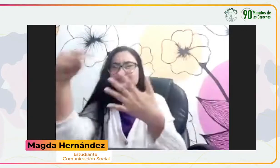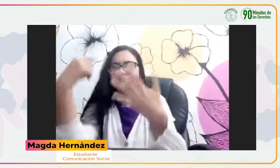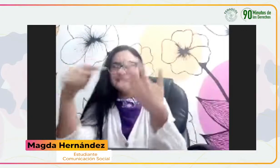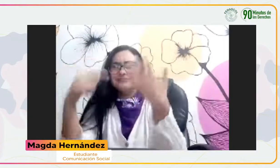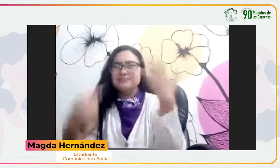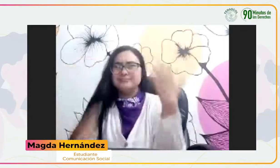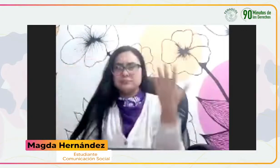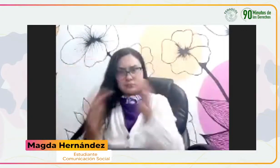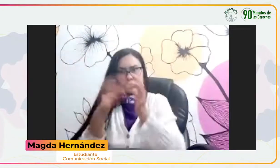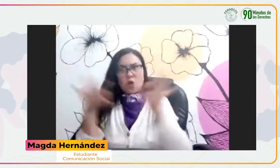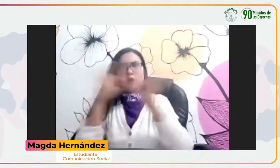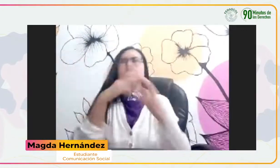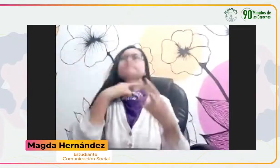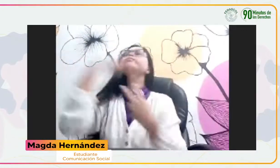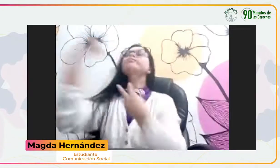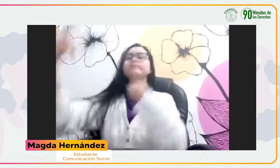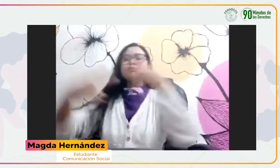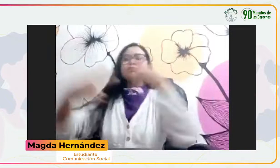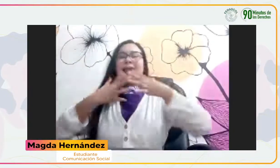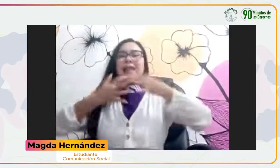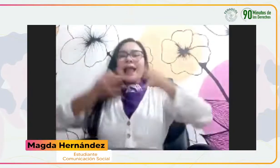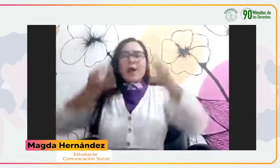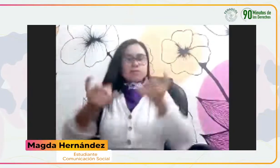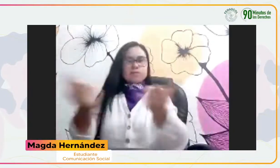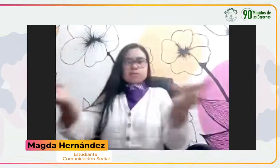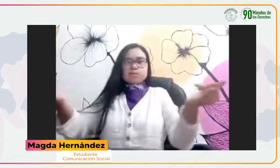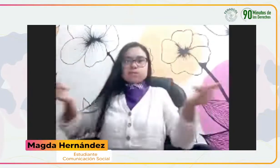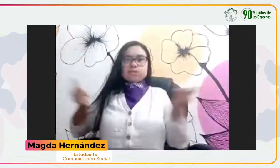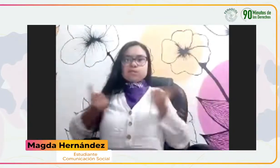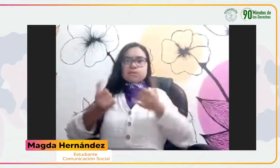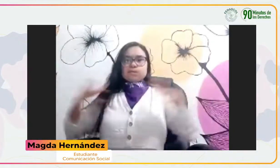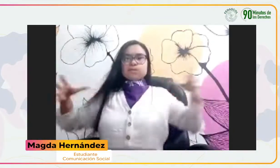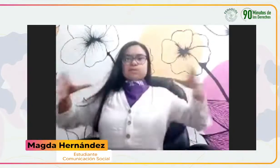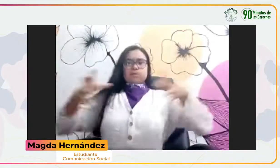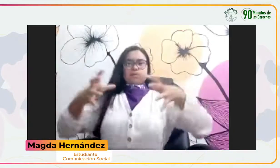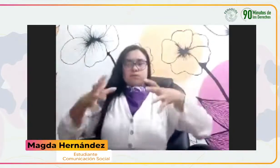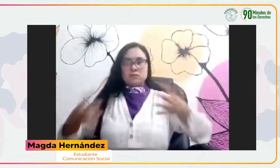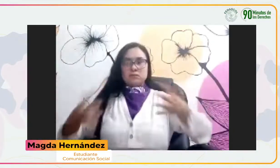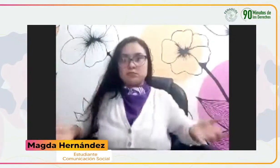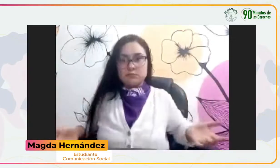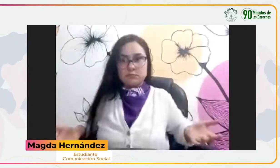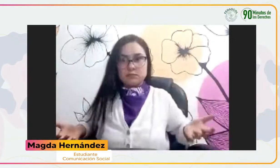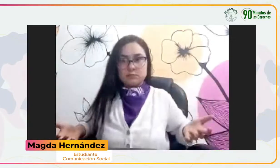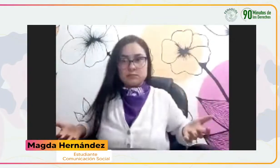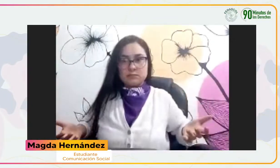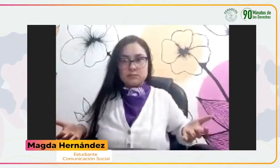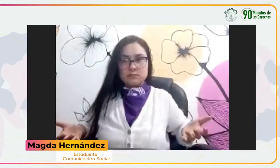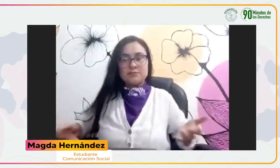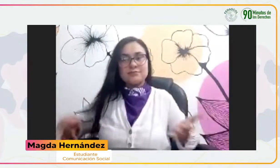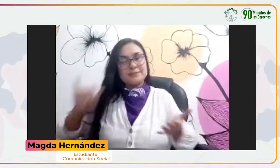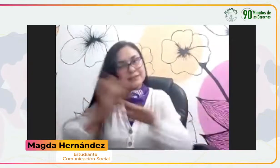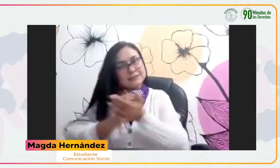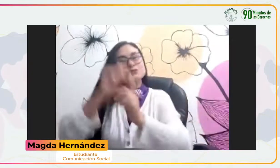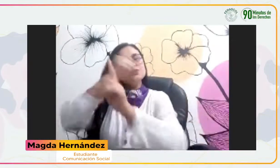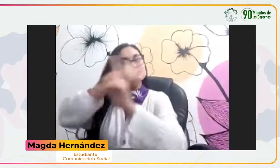conducción. Hagámosla porque realmente es importante alzar nuestras voces y mostrarnos que